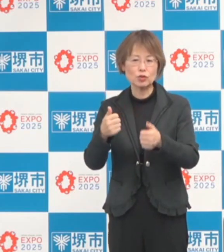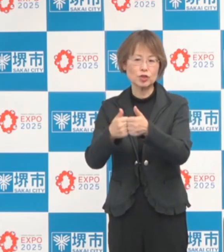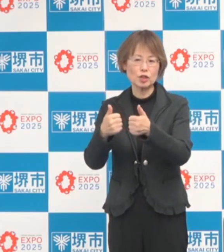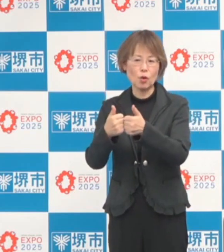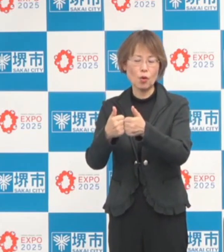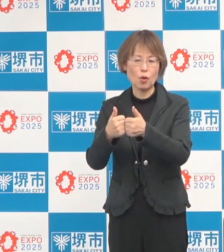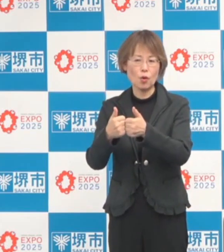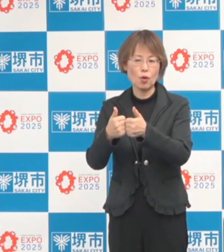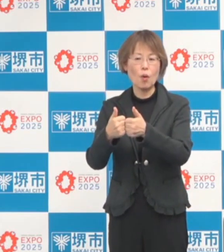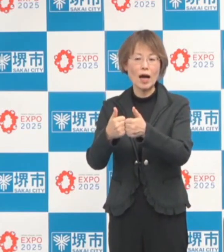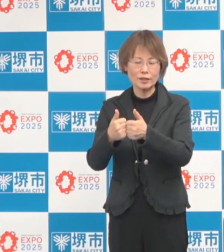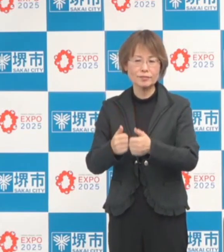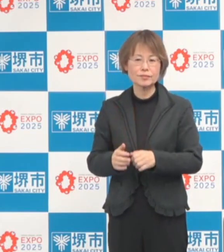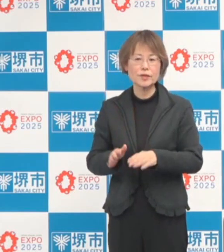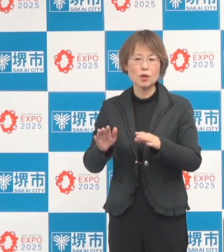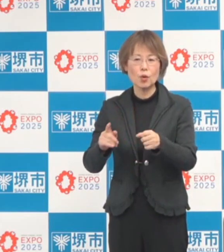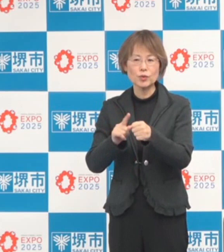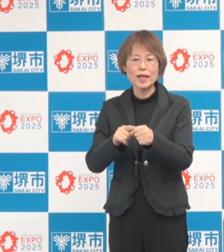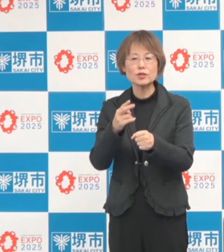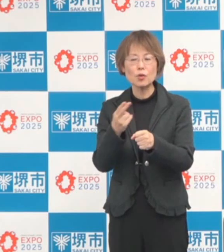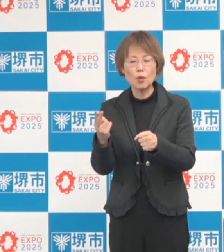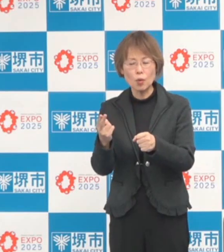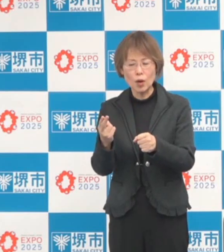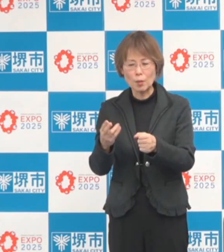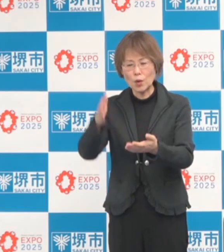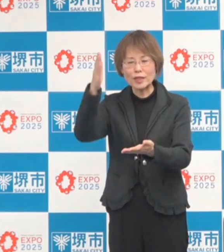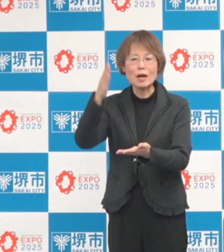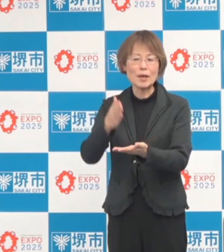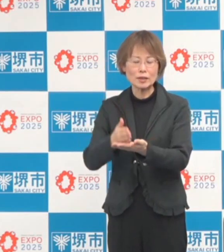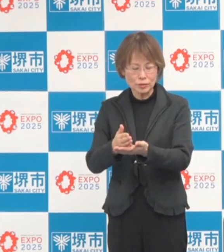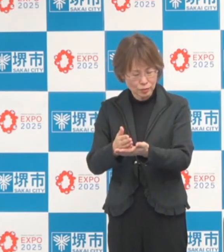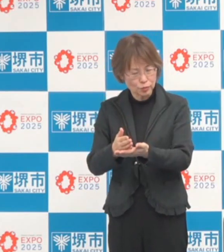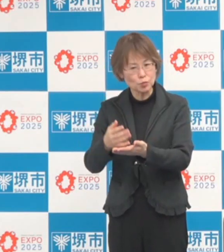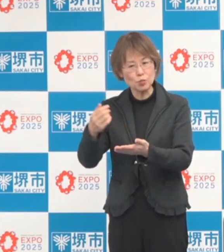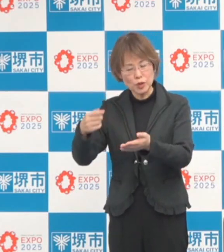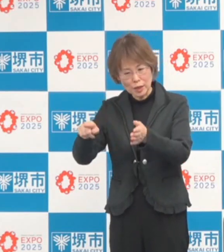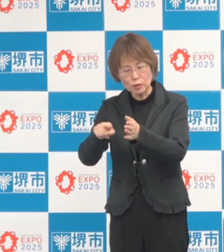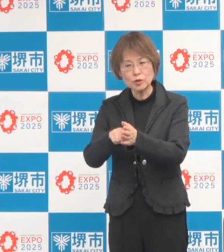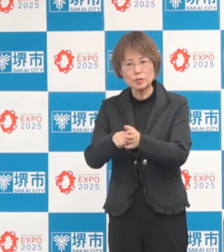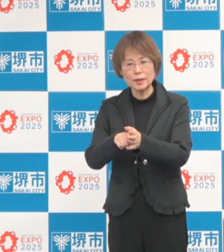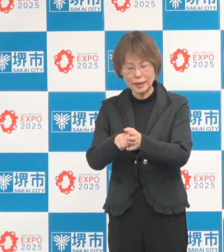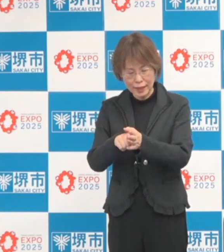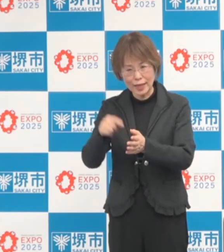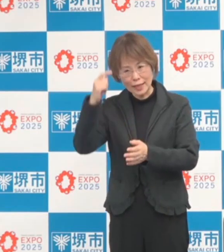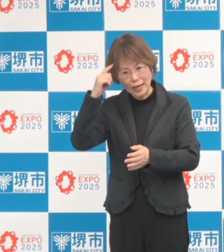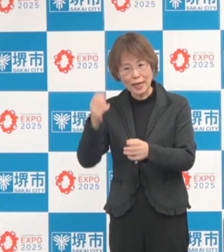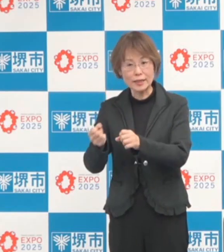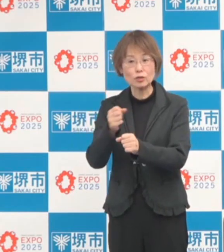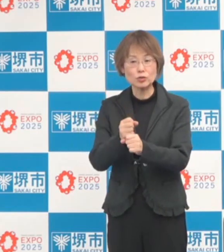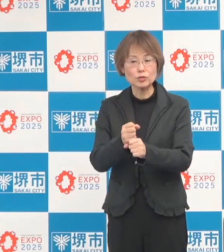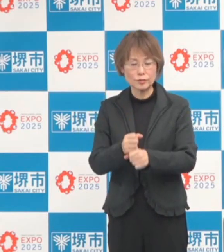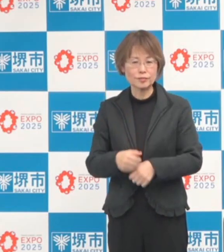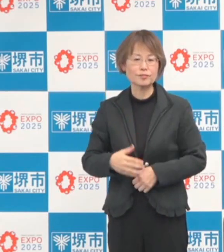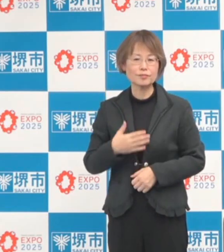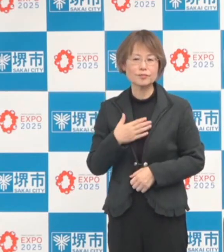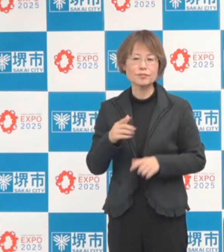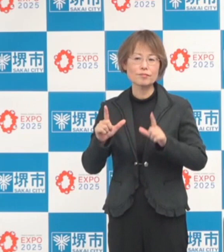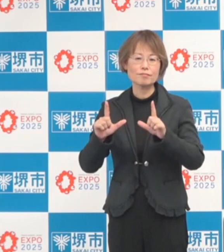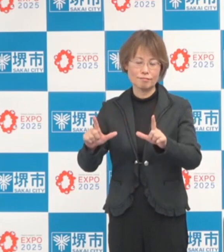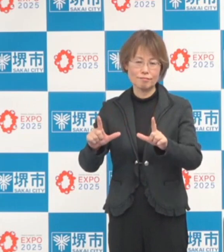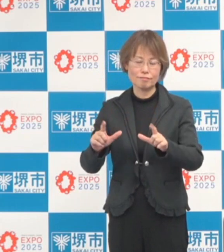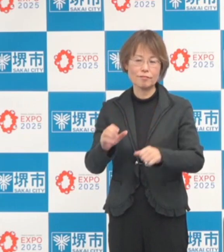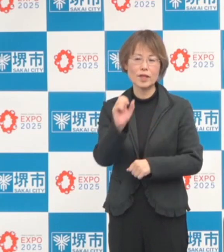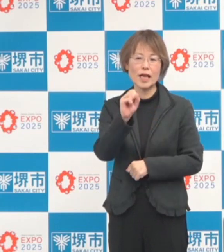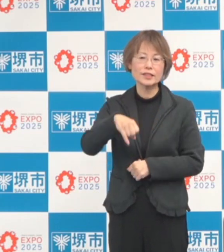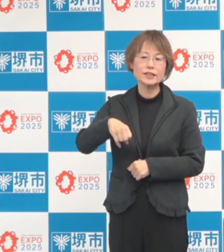今年度はその撤退も含めて議論すべきではないかと思うんですが、いかがでしょうか。 まず SMI に関して